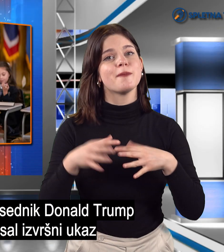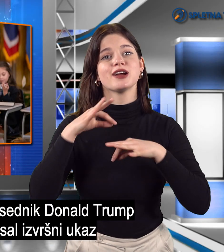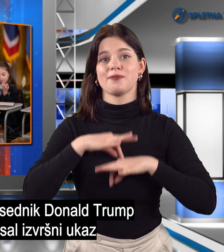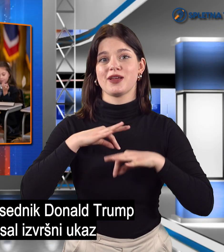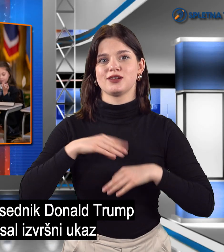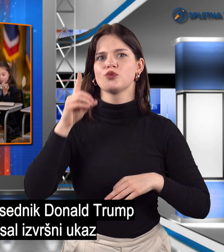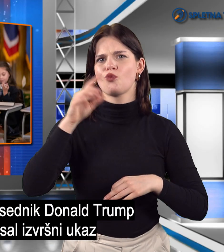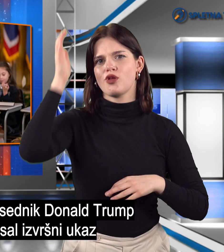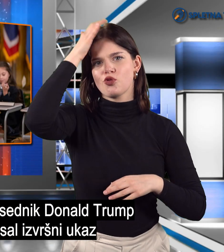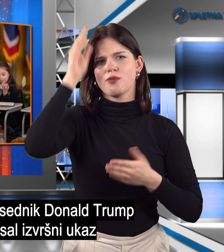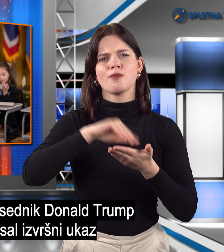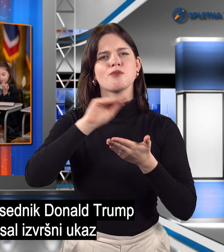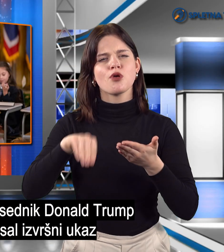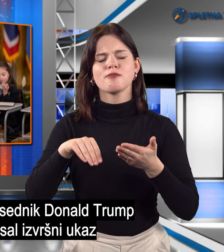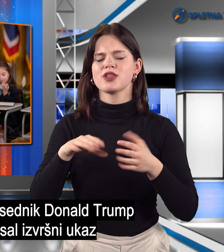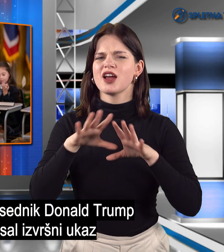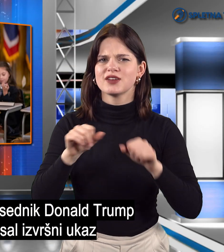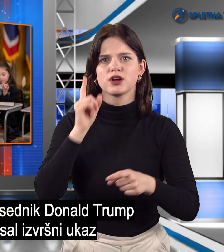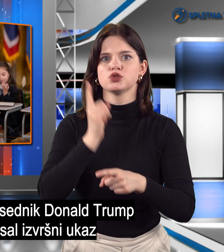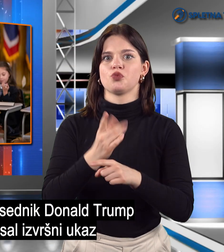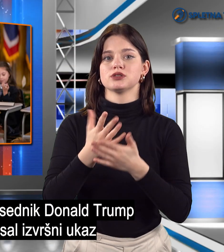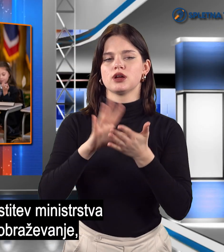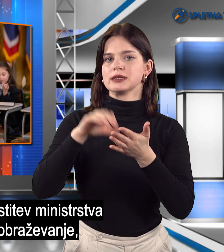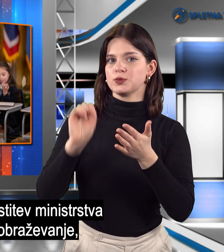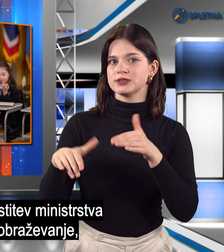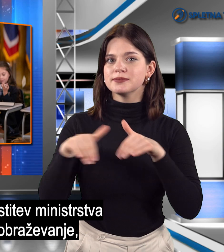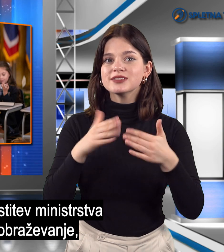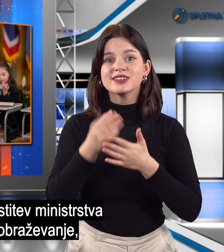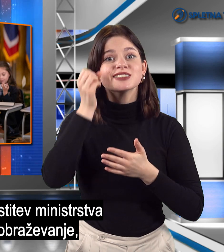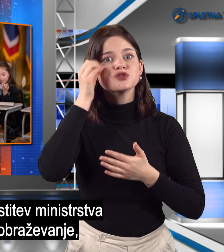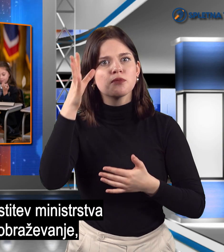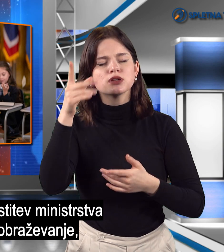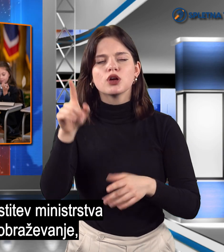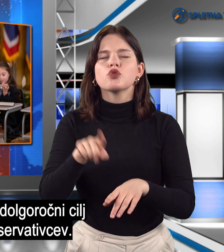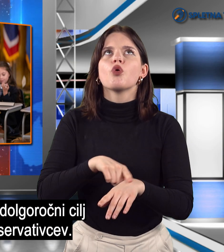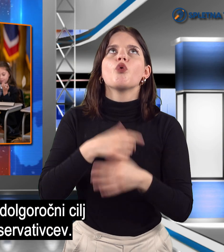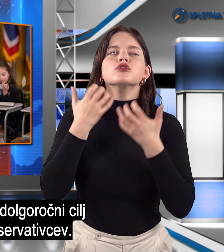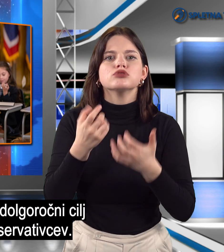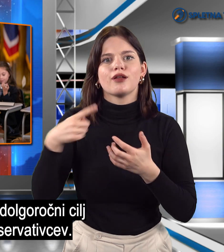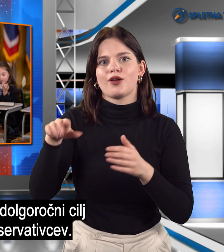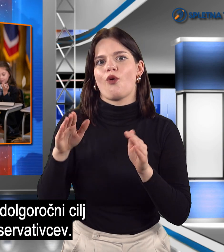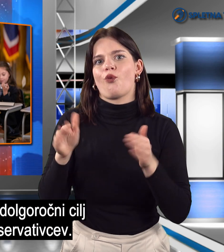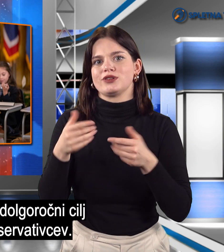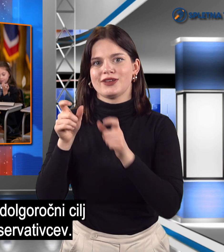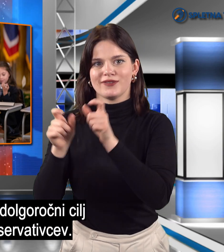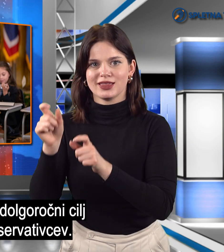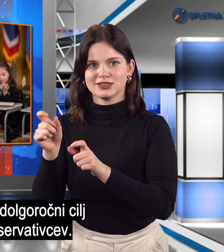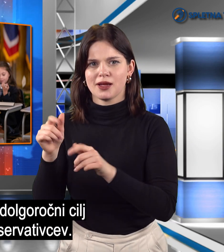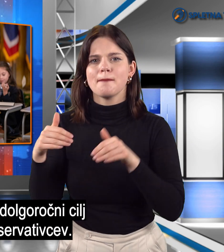Ameriški predsednik Donald Trump je podpisal izvršni ukaz za razpustitev ministra za izobraževanje, kar je